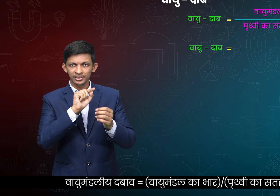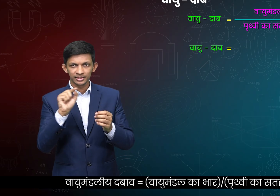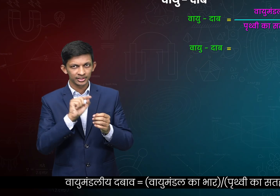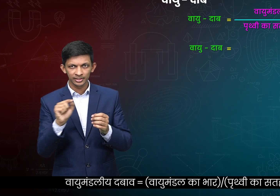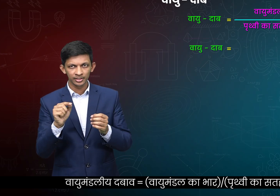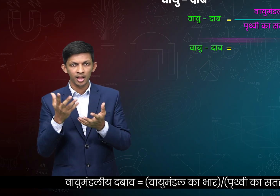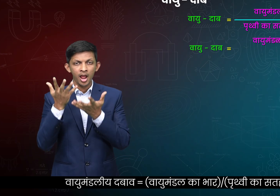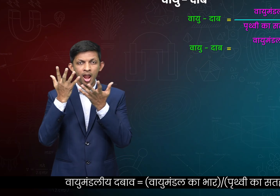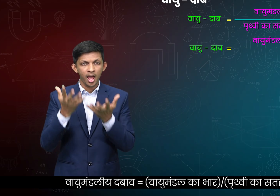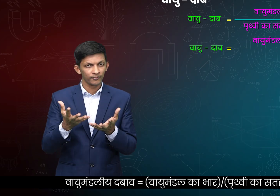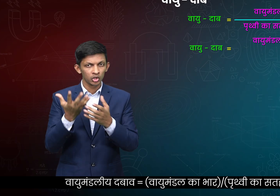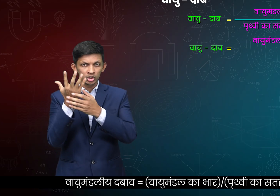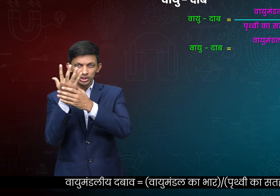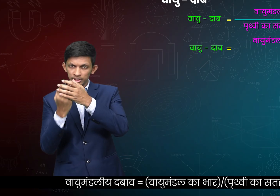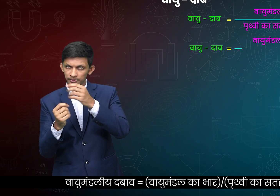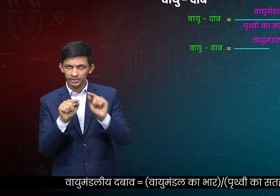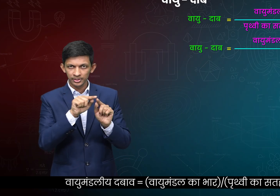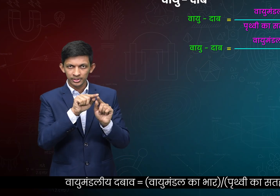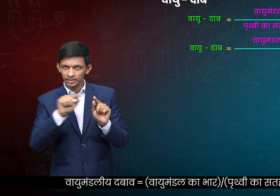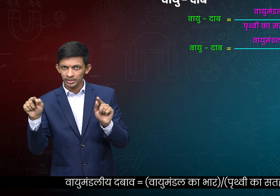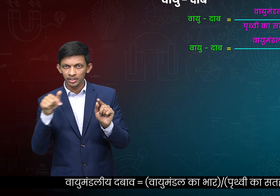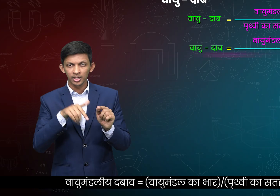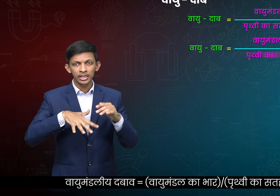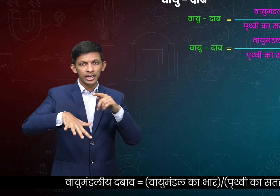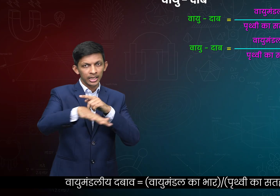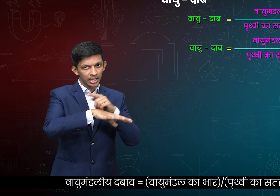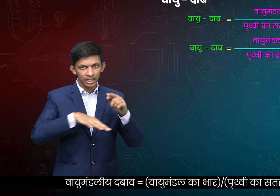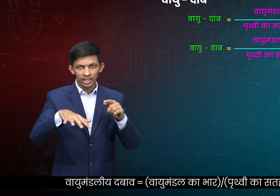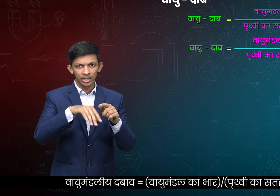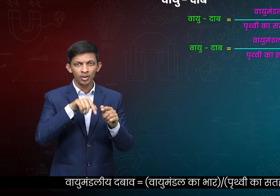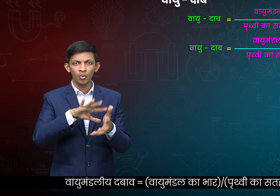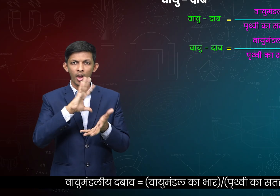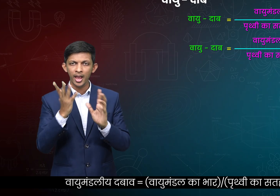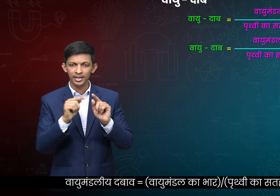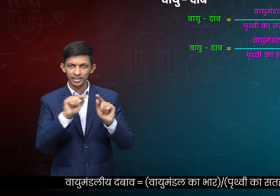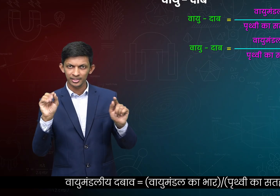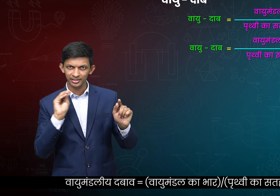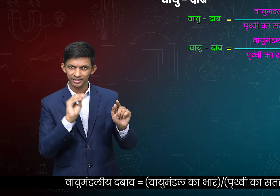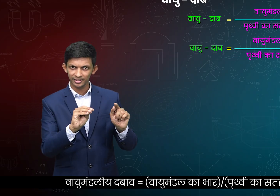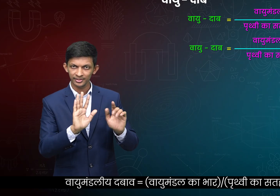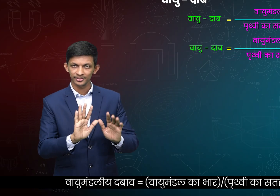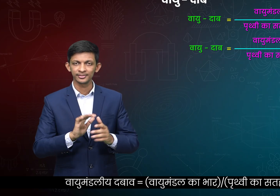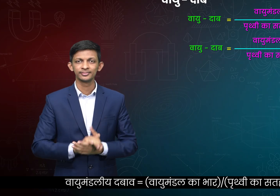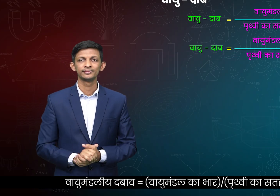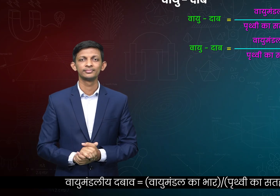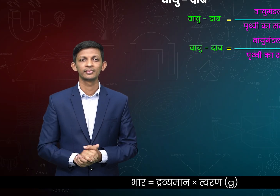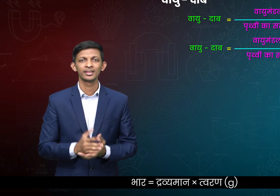वायुमंडलीय दबाव वायु मंडल का भार बाय पृथ्वी का सतह